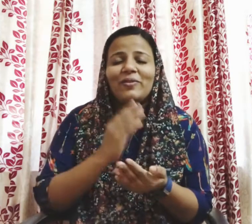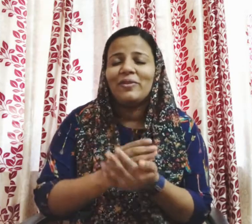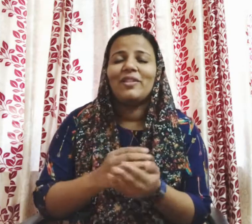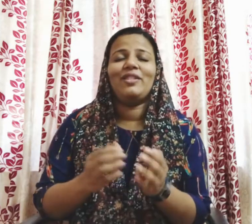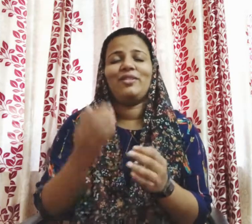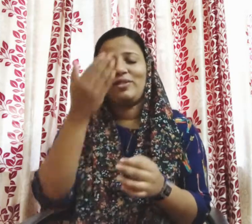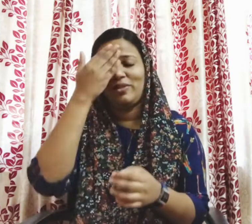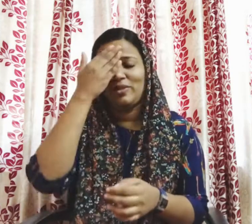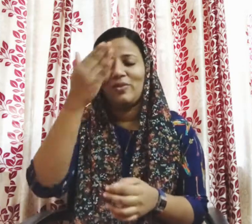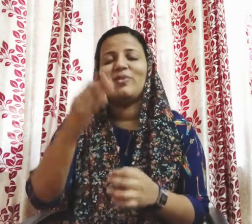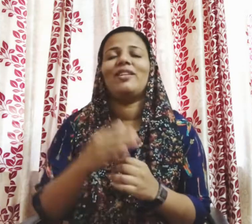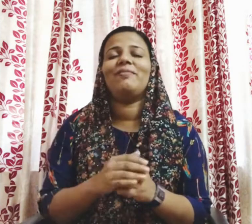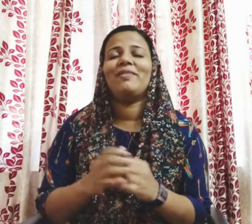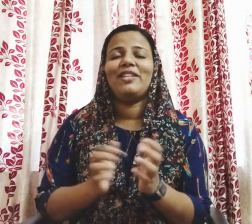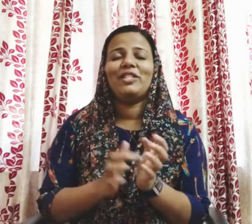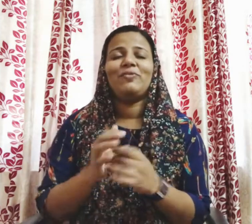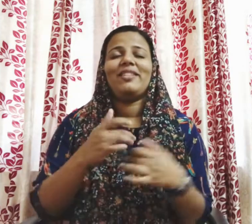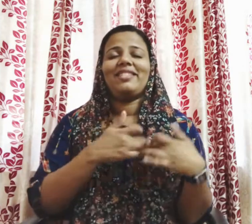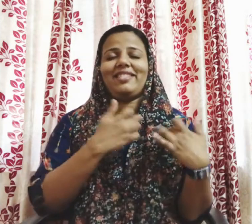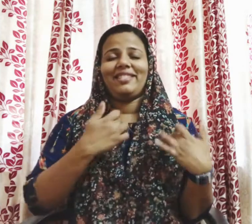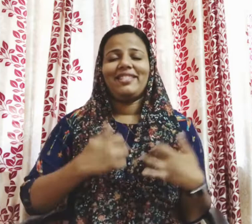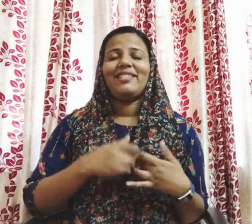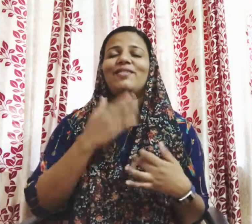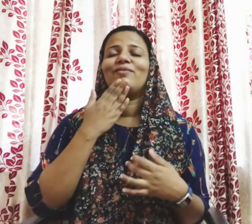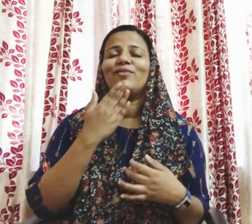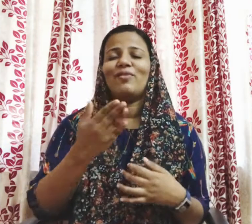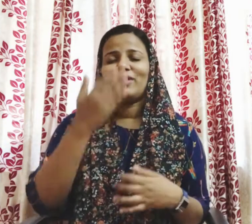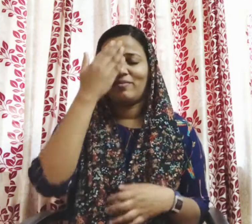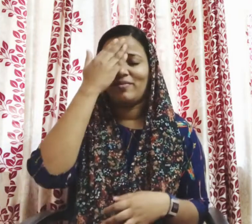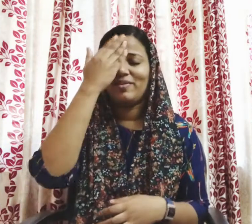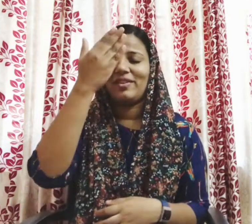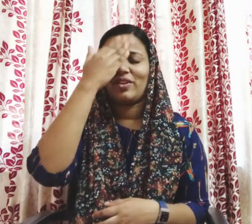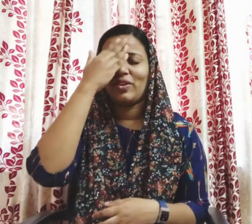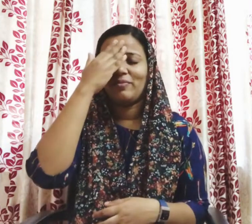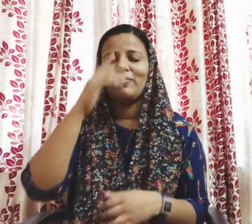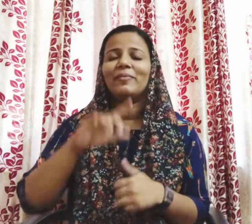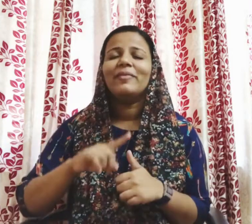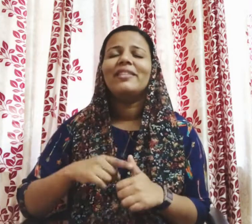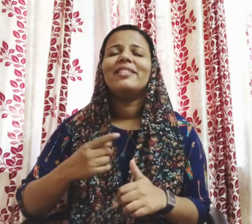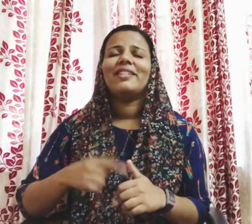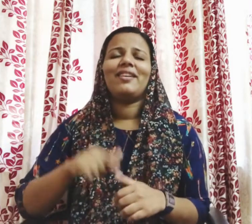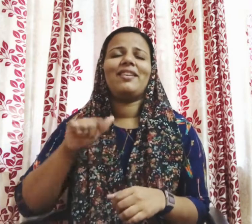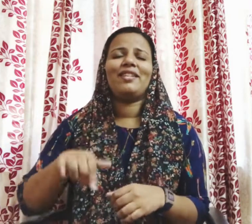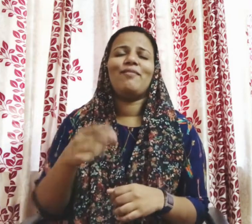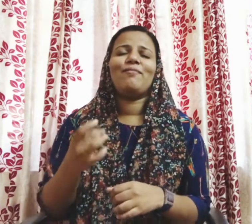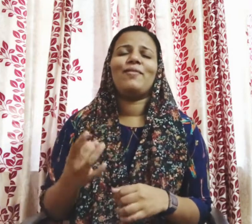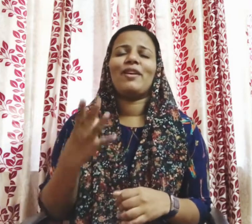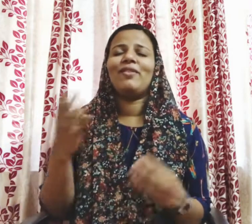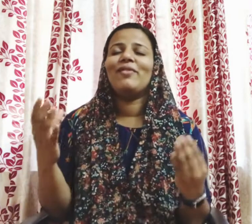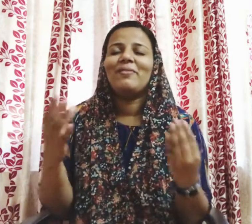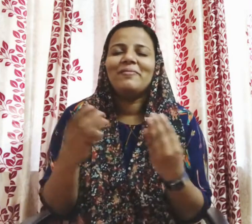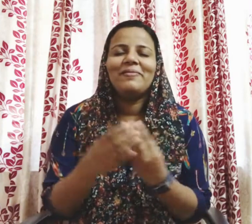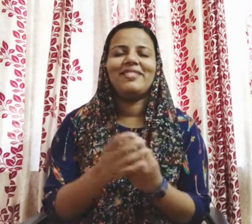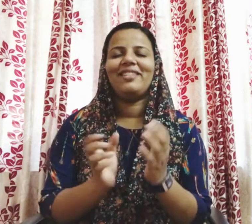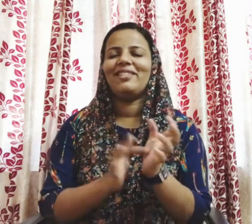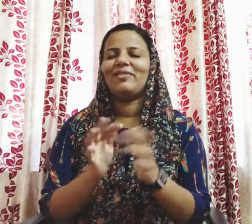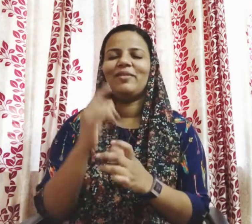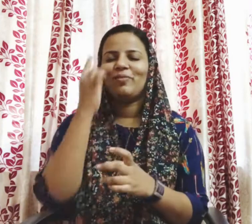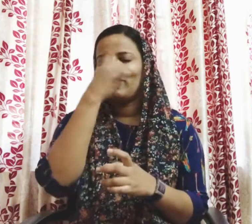ഞങ്ങൾ നന്ദി പറയുന്നു പിതാവേ. നന്ദി നിറഞ്ഞ ഹൃദയത്തോടെ സ്തോത്രം, സ്തോത്രം, സ്തോത്രം, സ്തോത്രം. പ്രത്യേകിച്ച് അപ്പോൾ ഈ പ്രഭാതം ഞങ്ങൾ ഒരുമിച്ച് ആ മുഖത്തേക്ക്